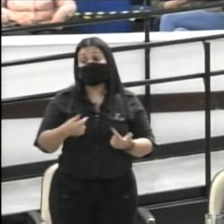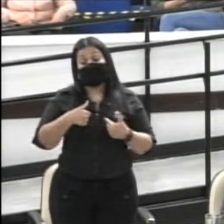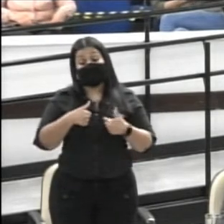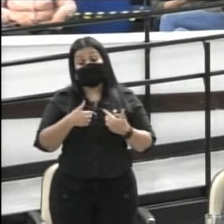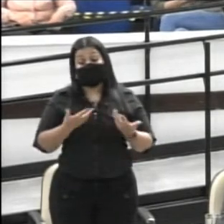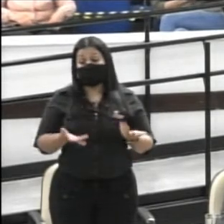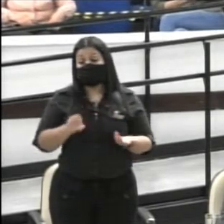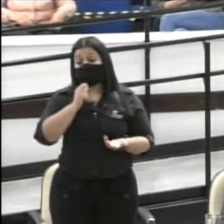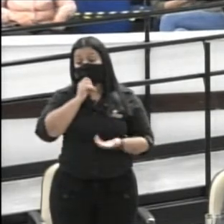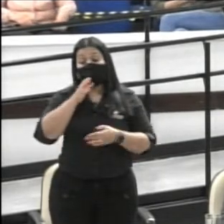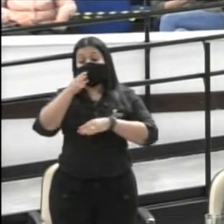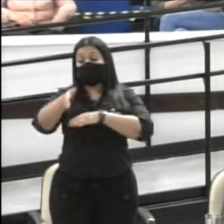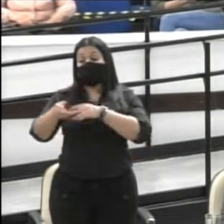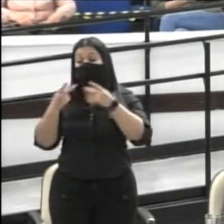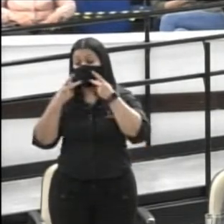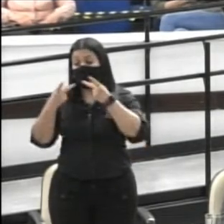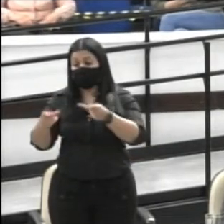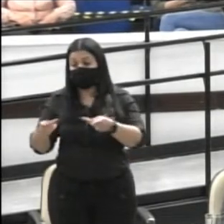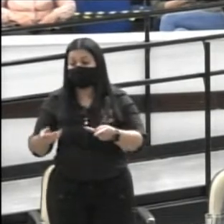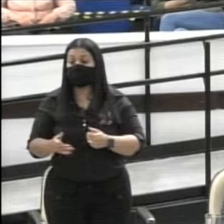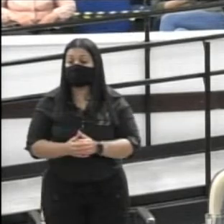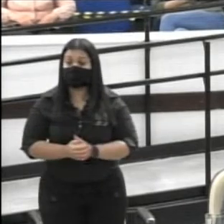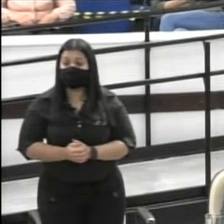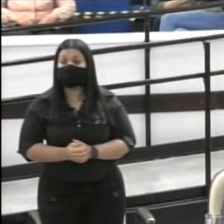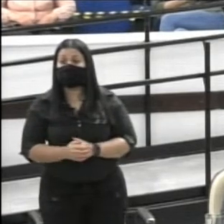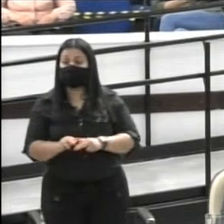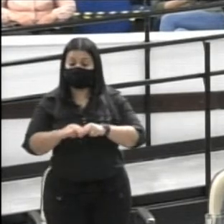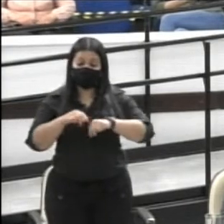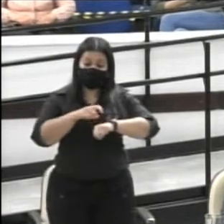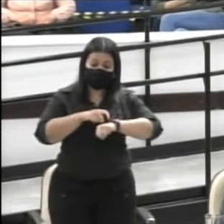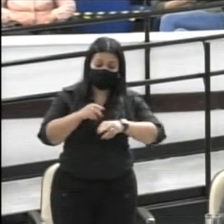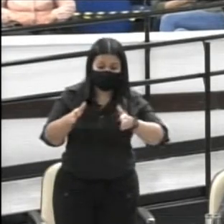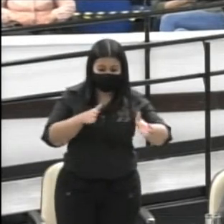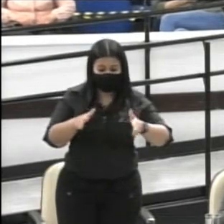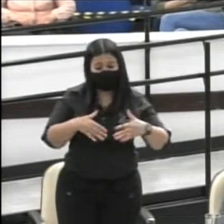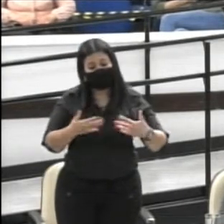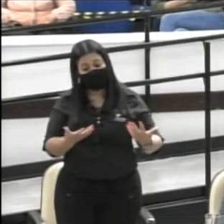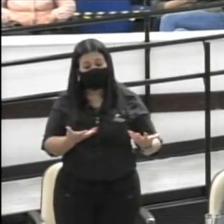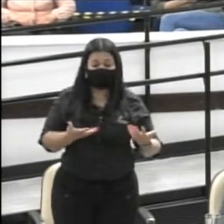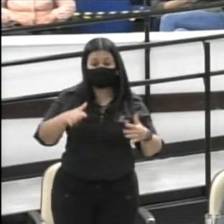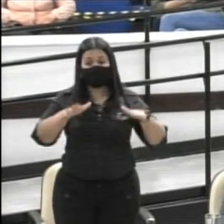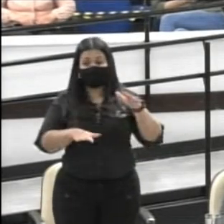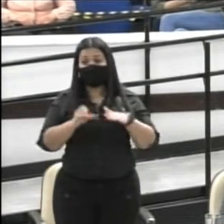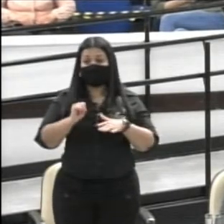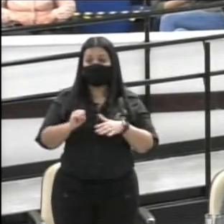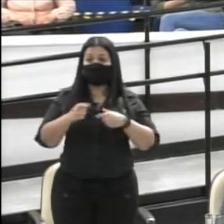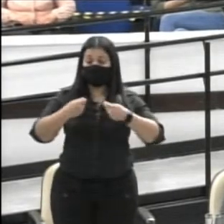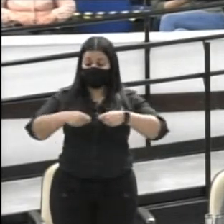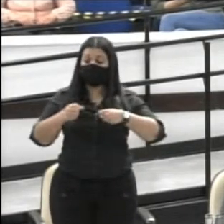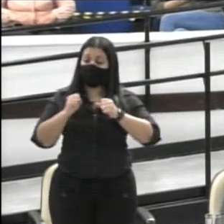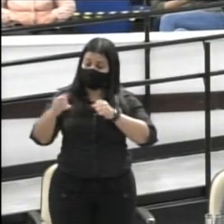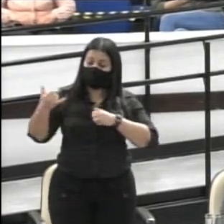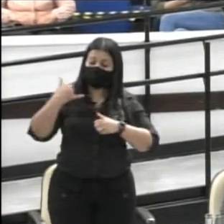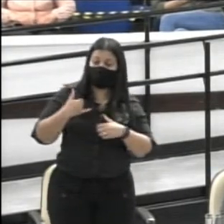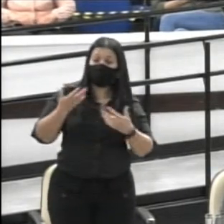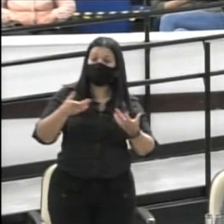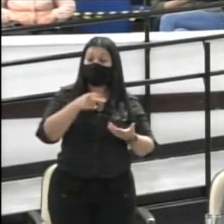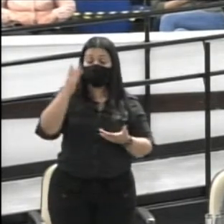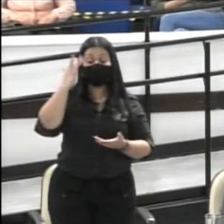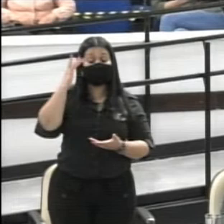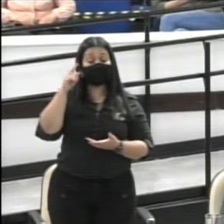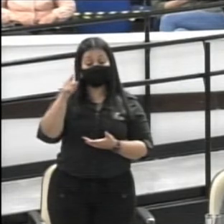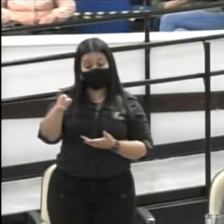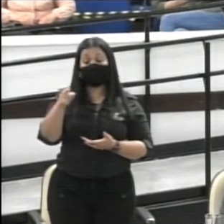uma visita por causa do momento também, e talvez quando precisar ligar, mas eu sei que a senhora está fazendo